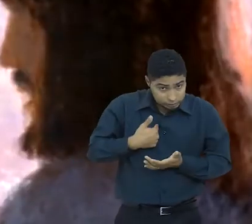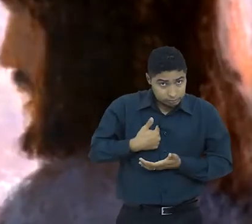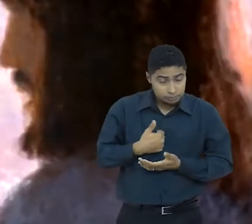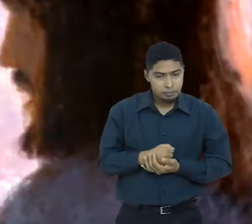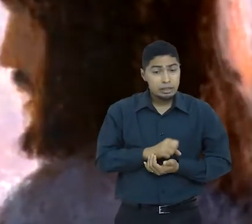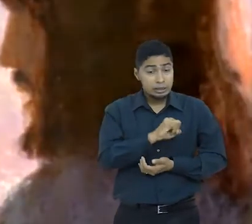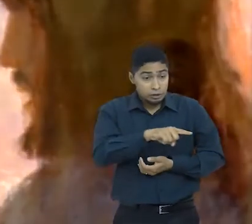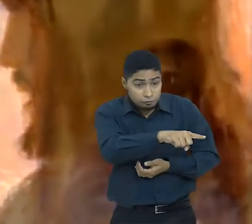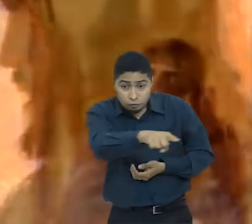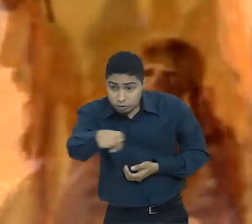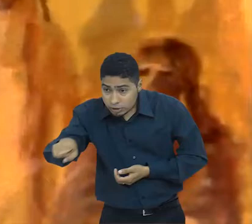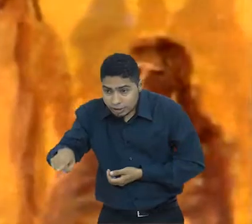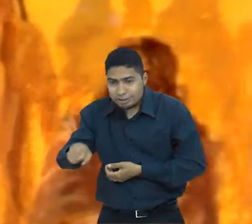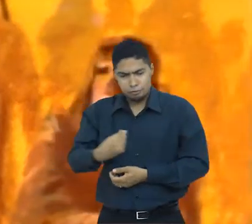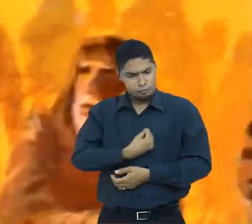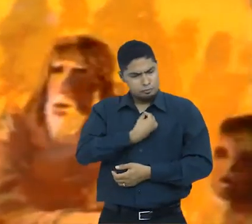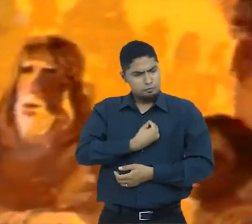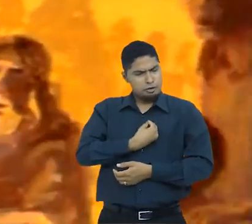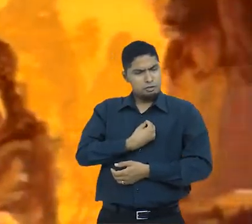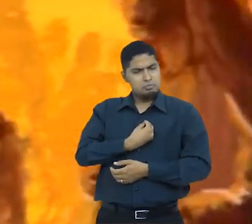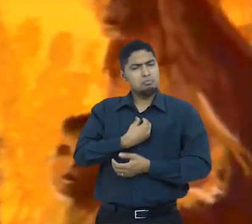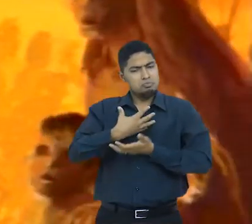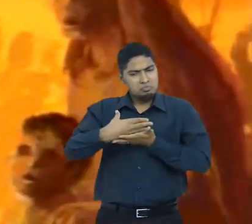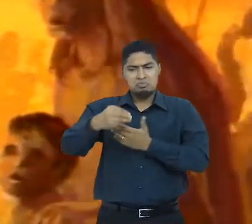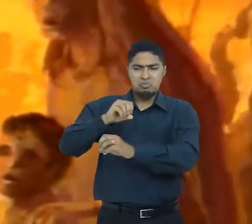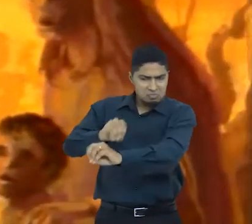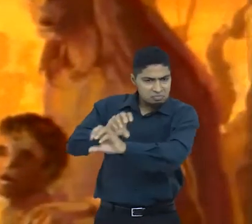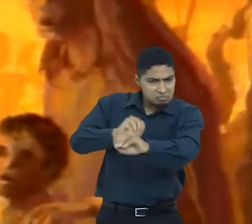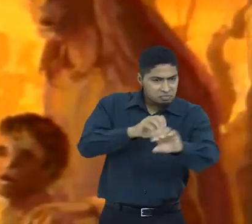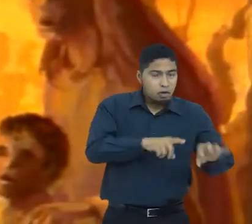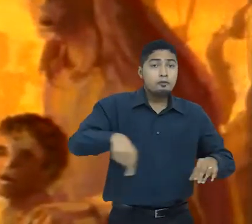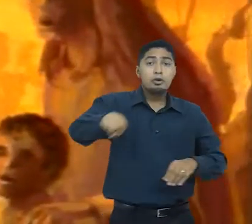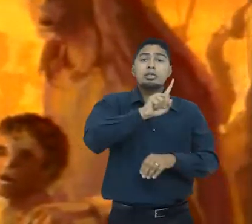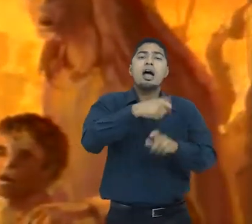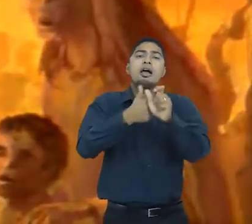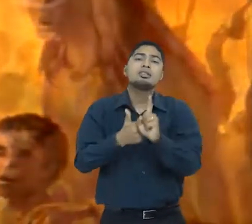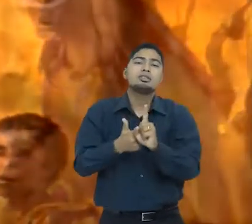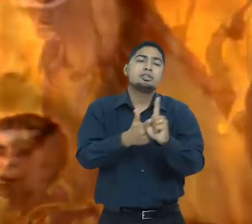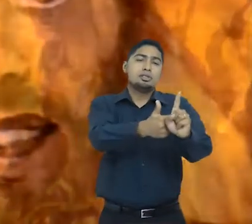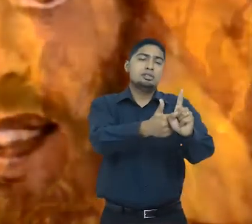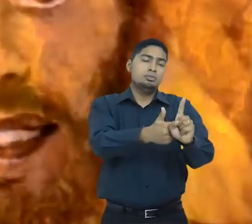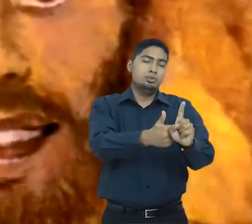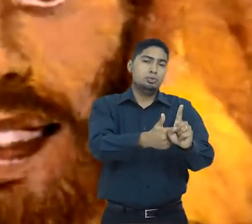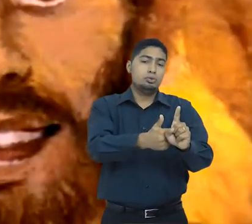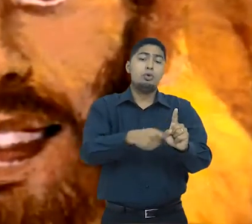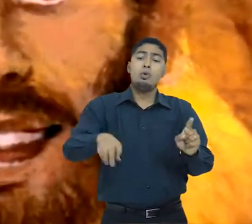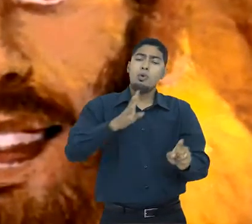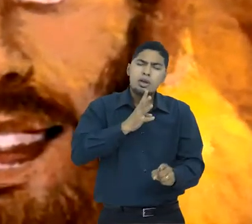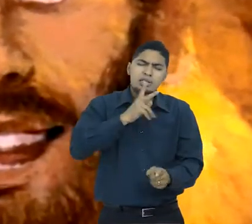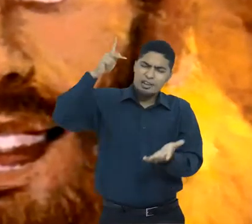acreditava nele: se vocês viverem da maneira que eu estou ensinando, serão meus discípulos. Conhecerão a verdade,